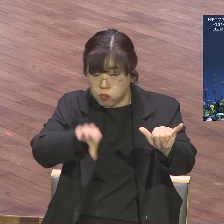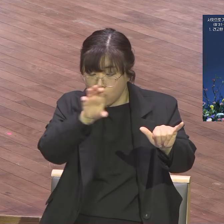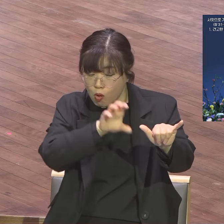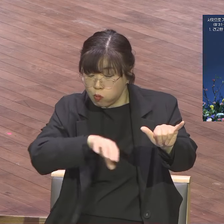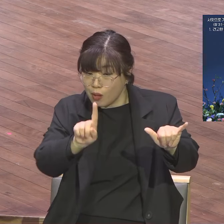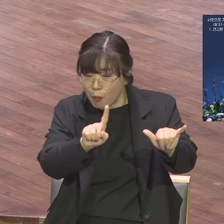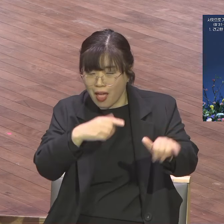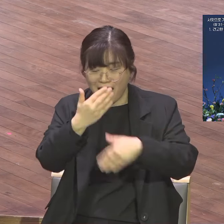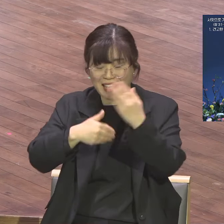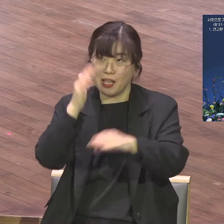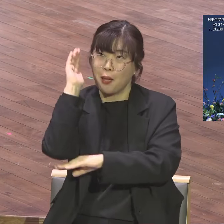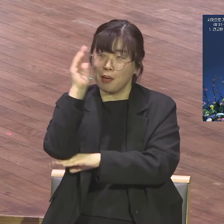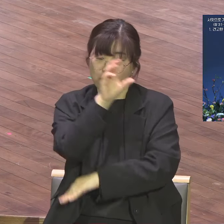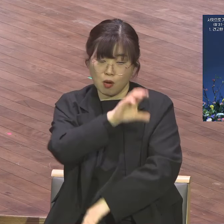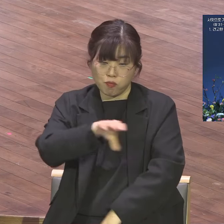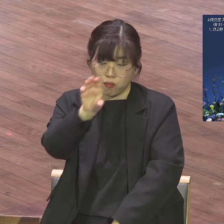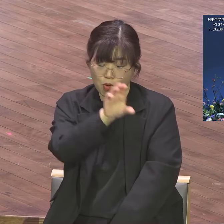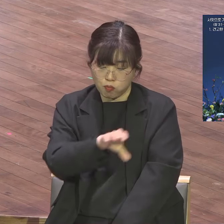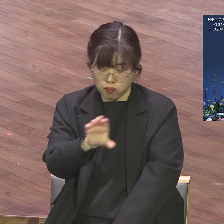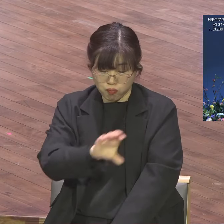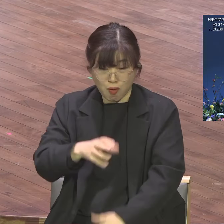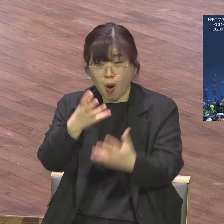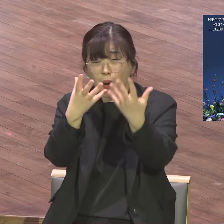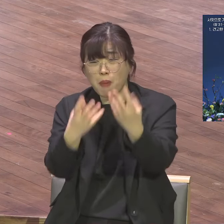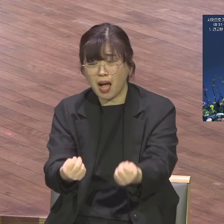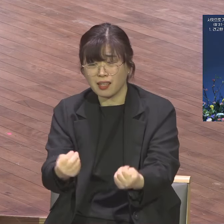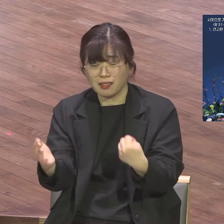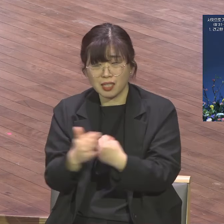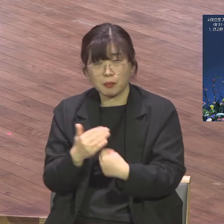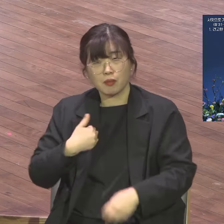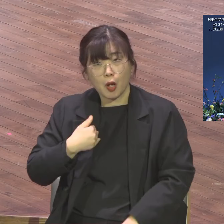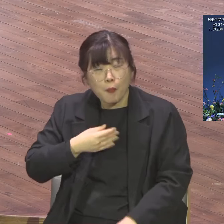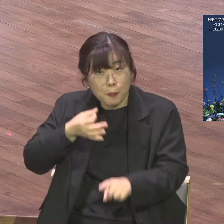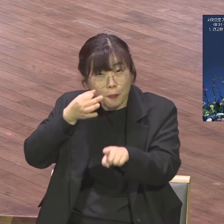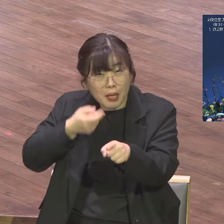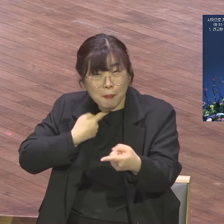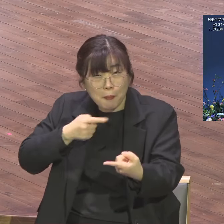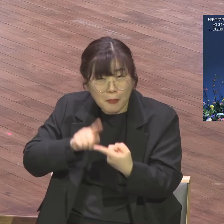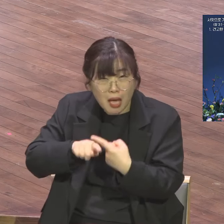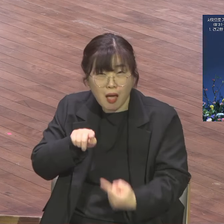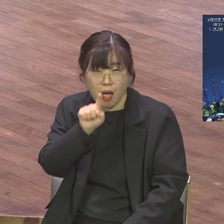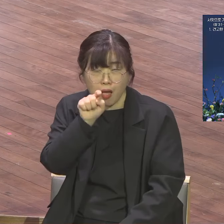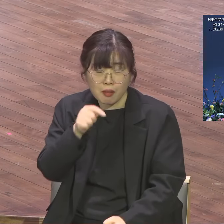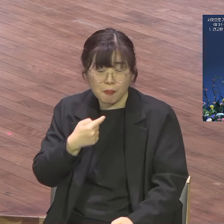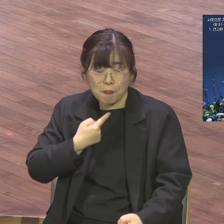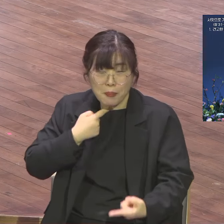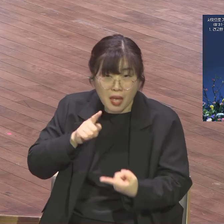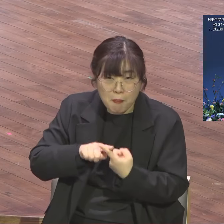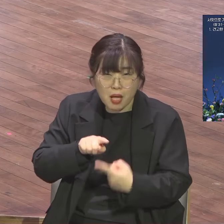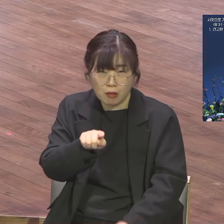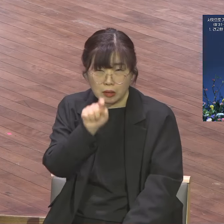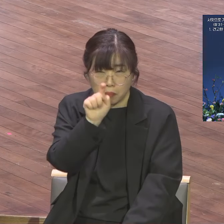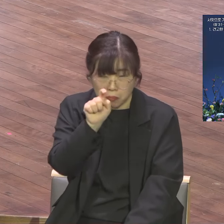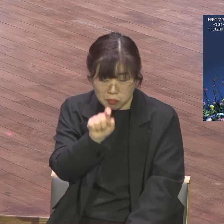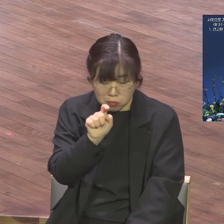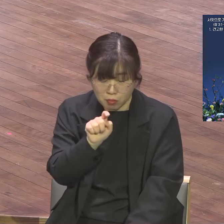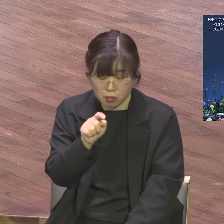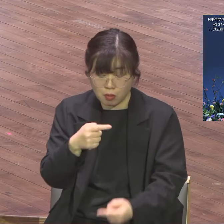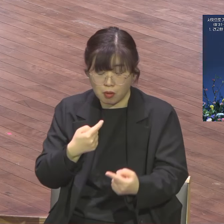전 세계 어디 가 성경도 뭐 다 안에 다 찬송가 안에 있지 뭐 성경 안에 있지 뭐 이 예언 앱 깔아서 설교 다 나오지 뭐.